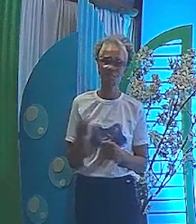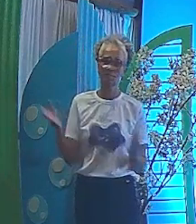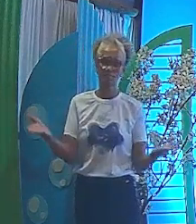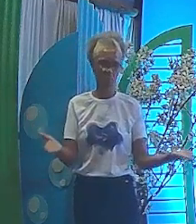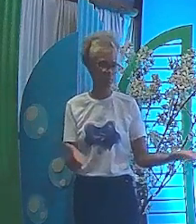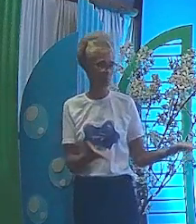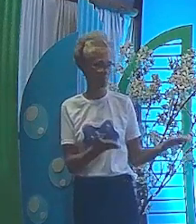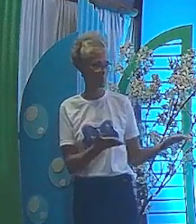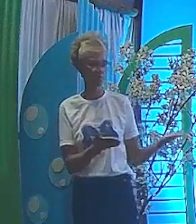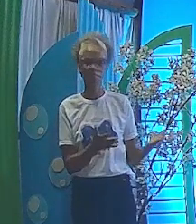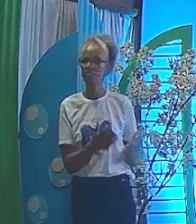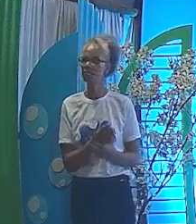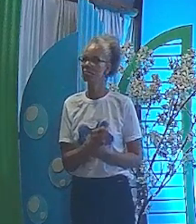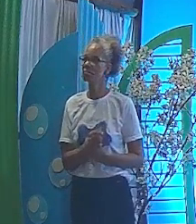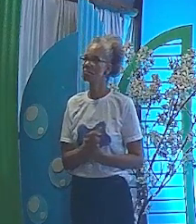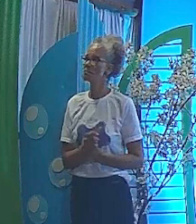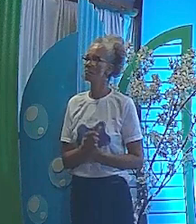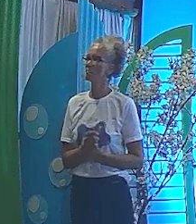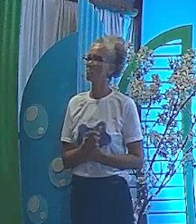Raça. Denise?